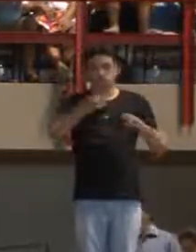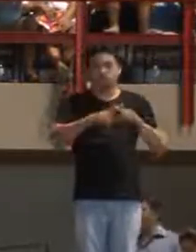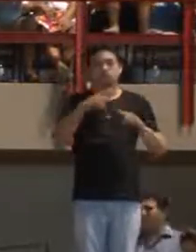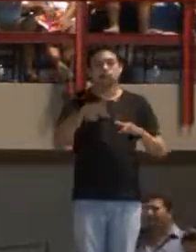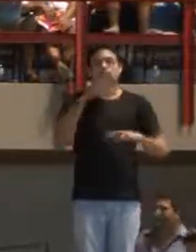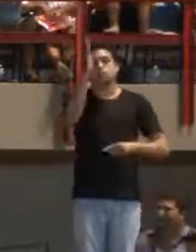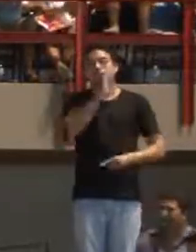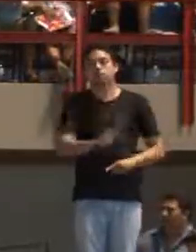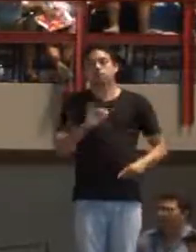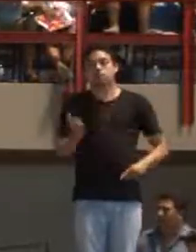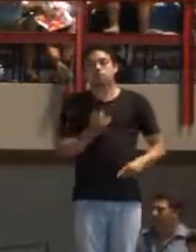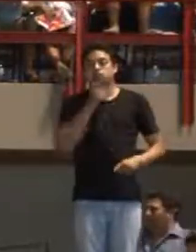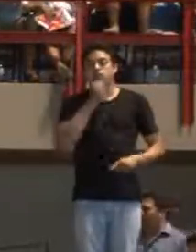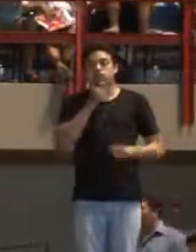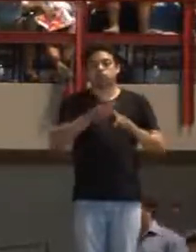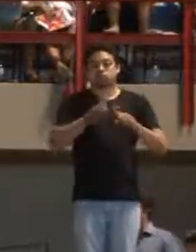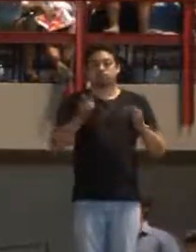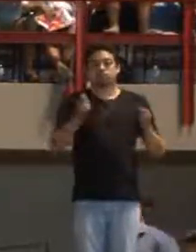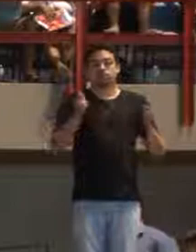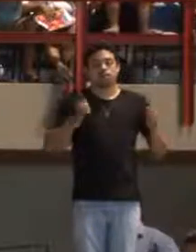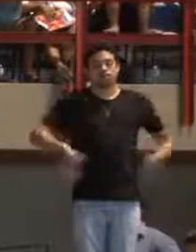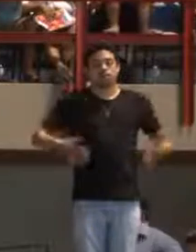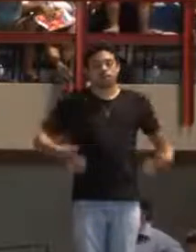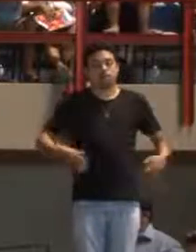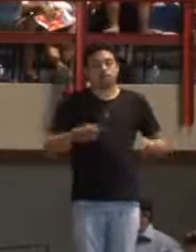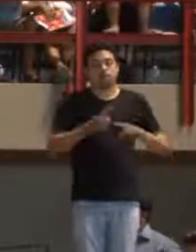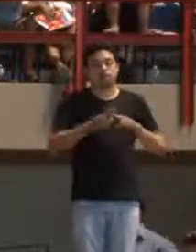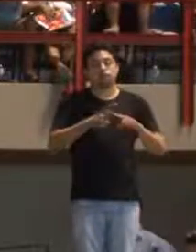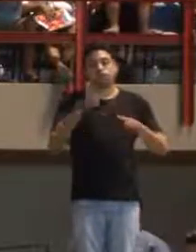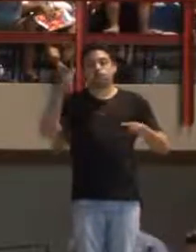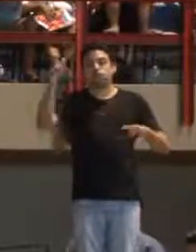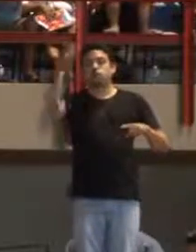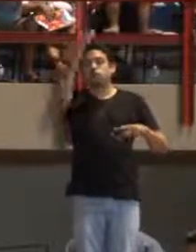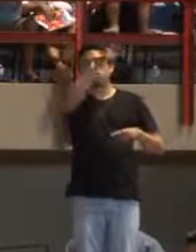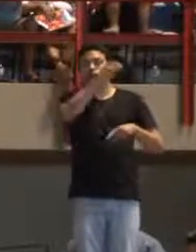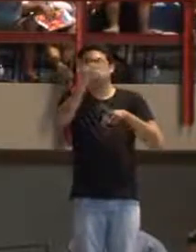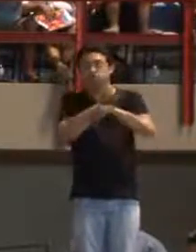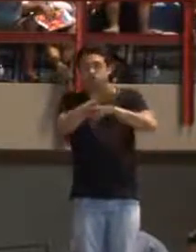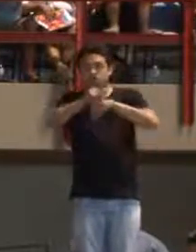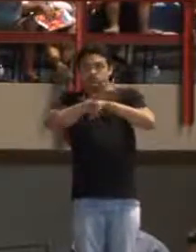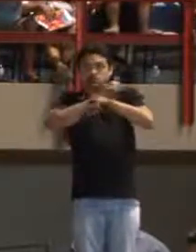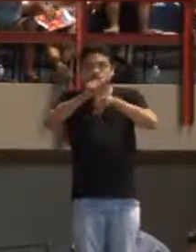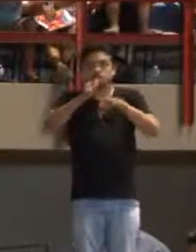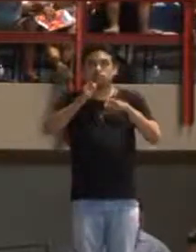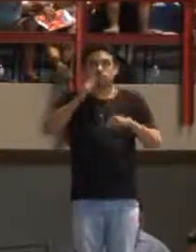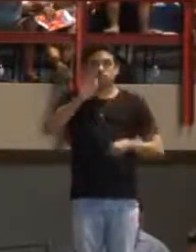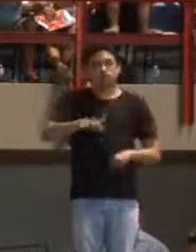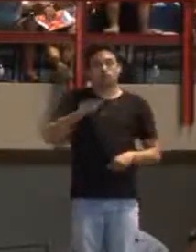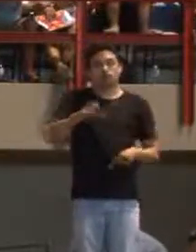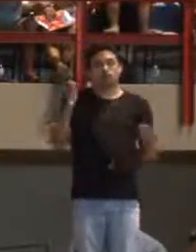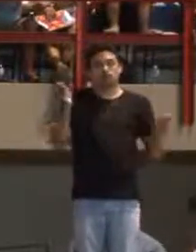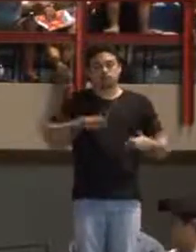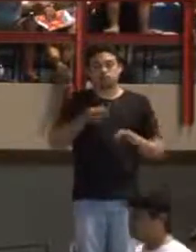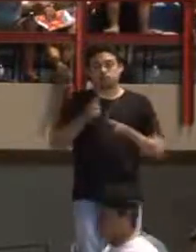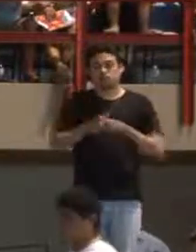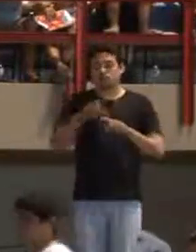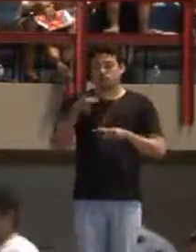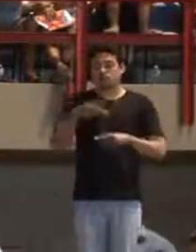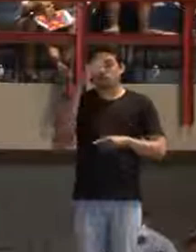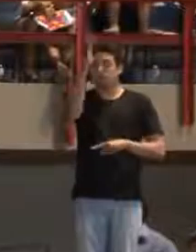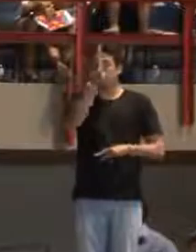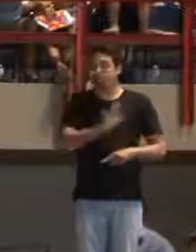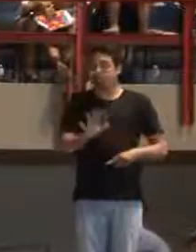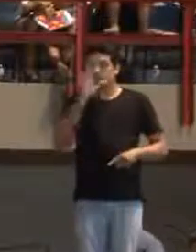o Brasil não utiliza? Porque é muito caro, gente. E nós temos outras fontes de energia que para nós são muito mais baratas. O